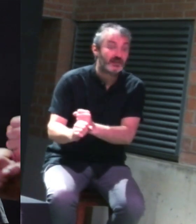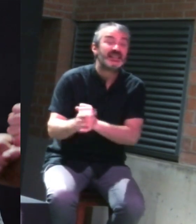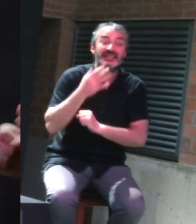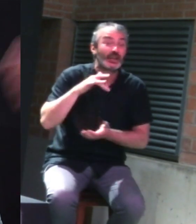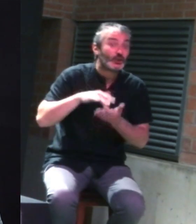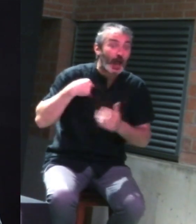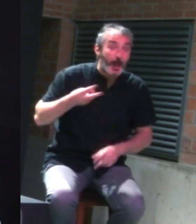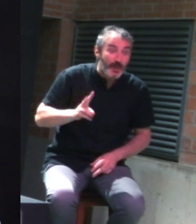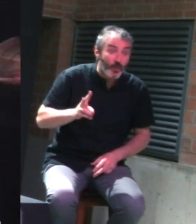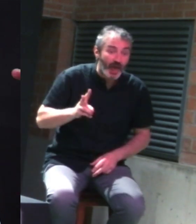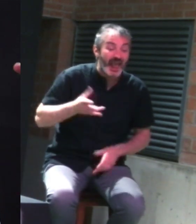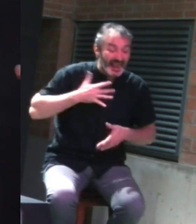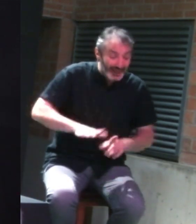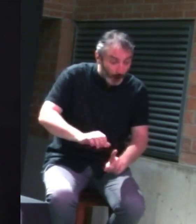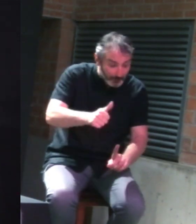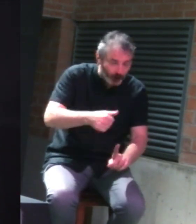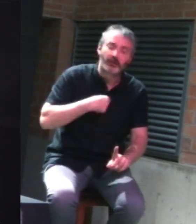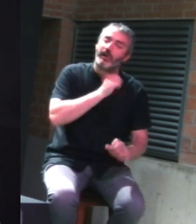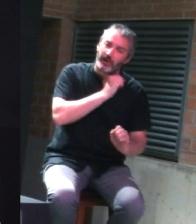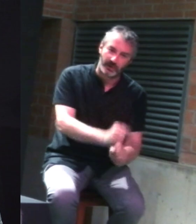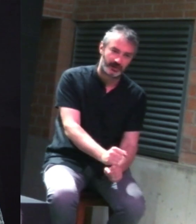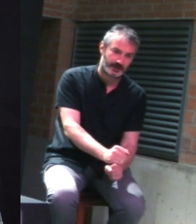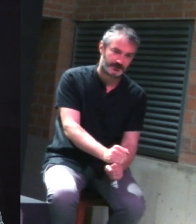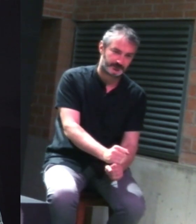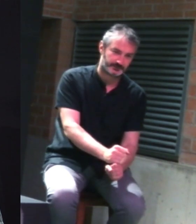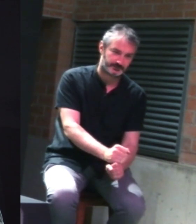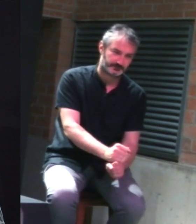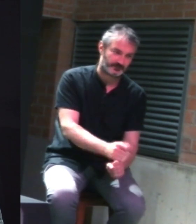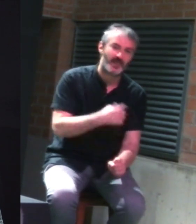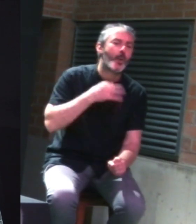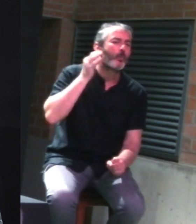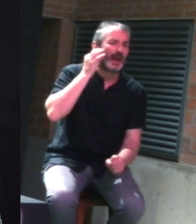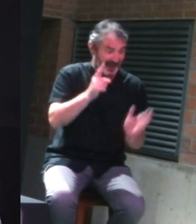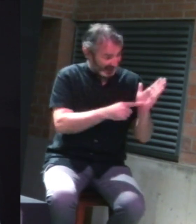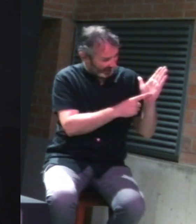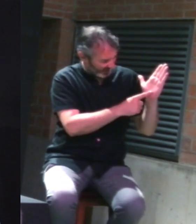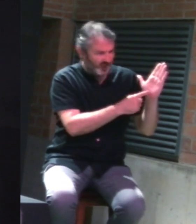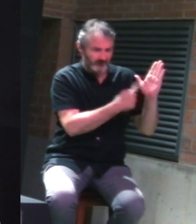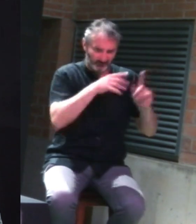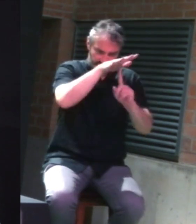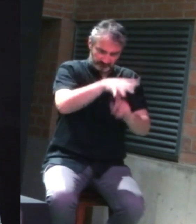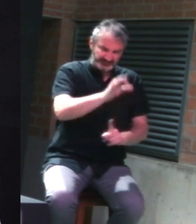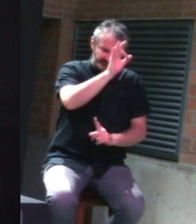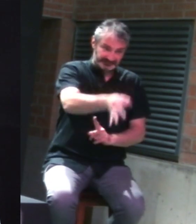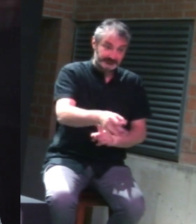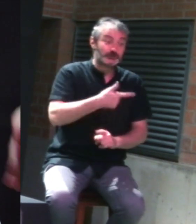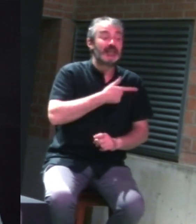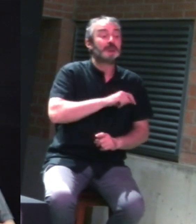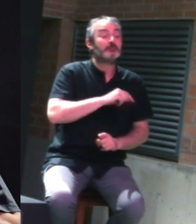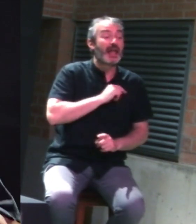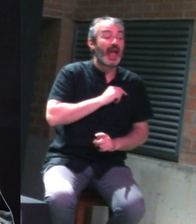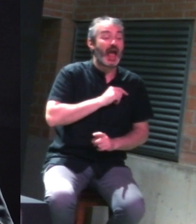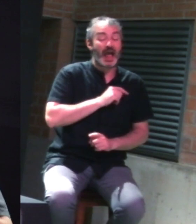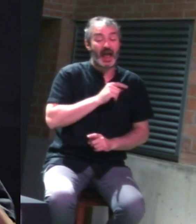viudas, del hijo mayor. La discriminación legal de las mujeres se garantizó en la España de la Restauración,